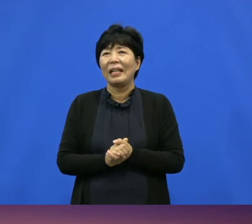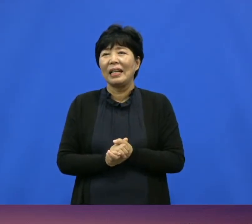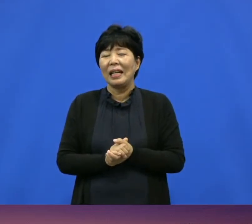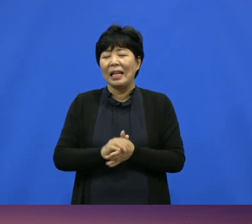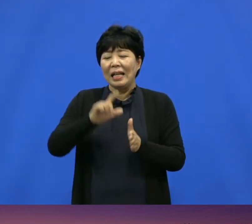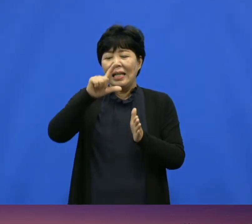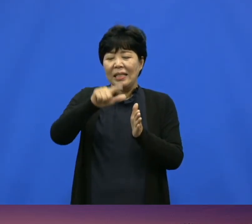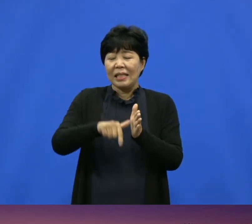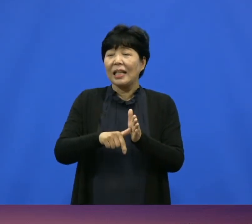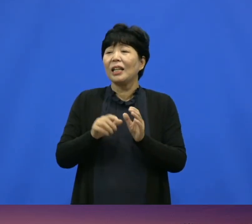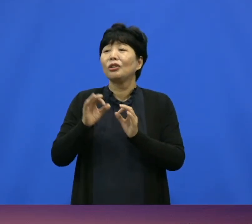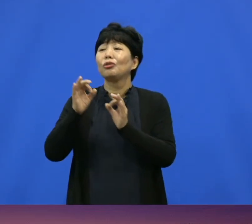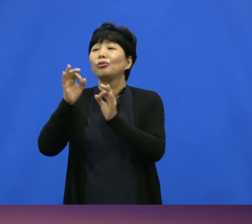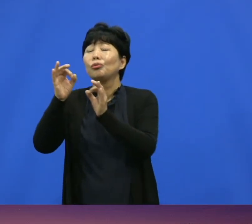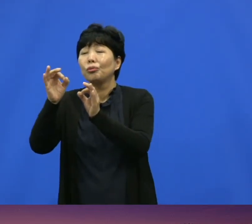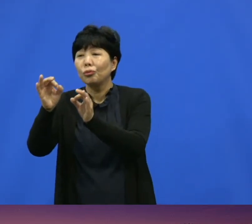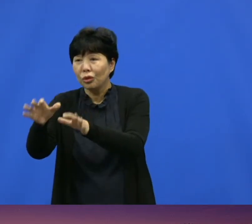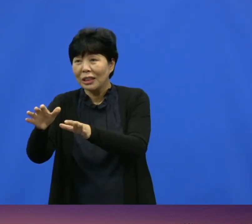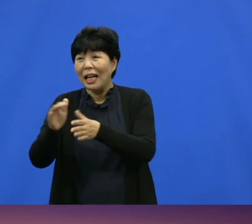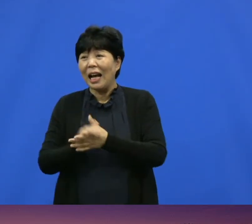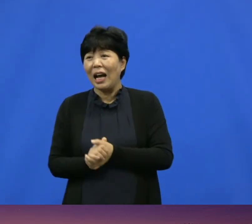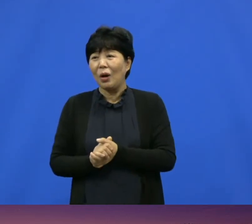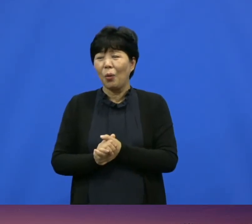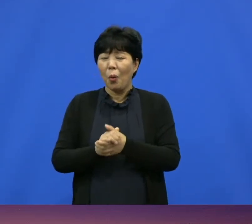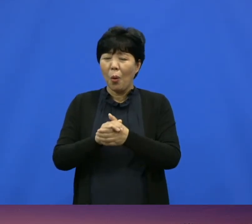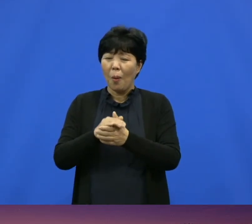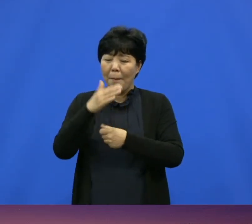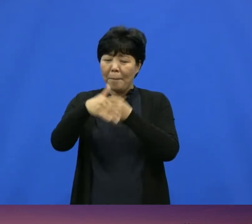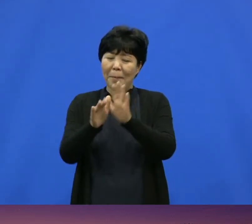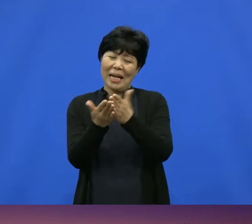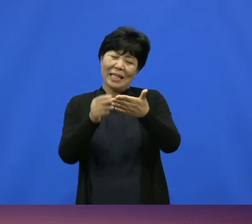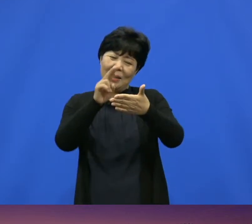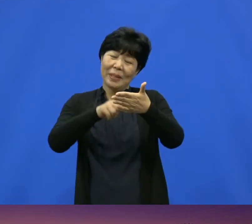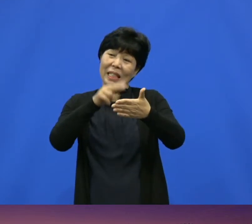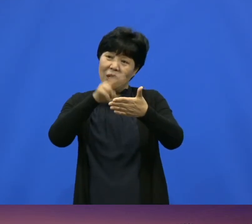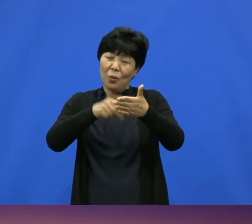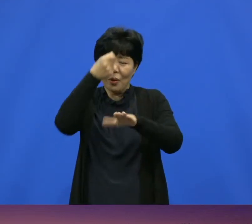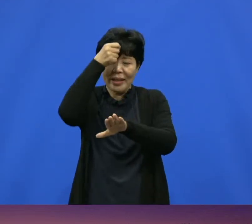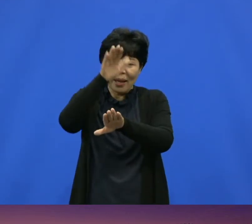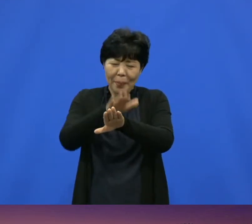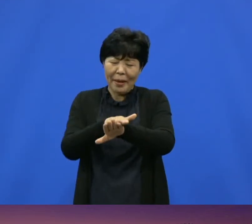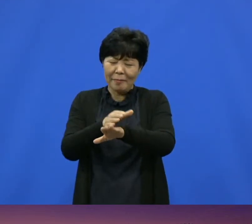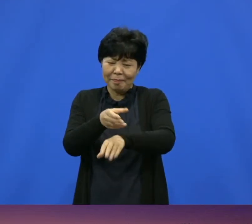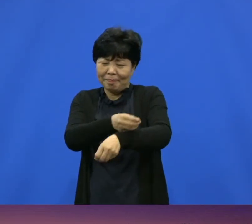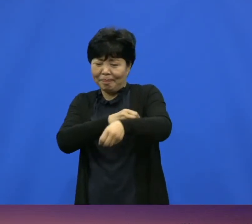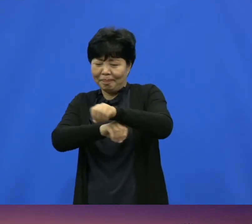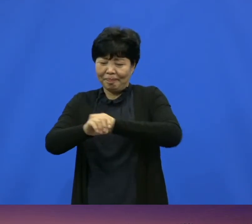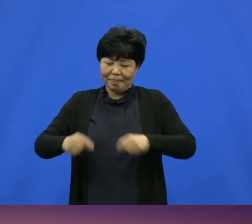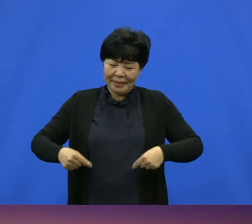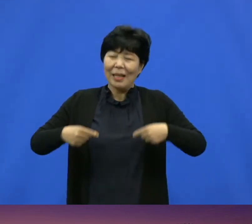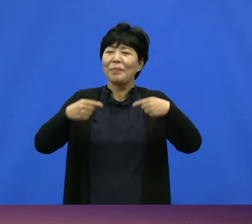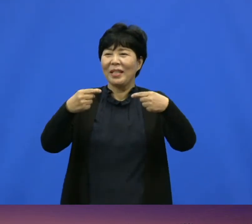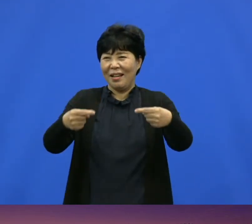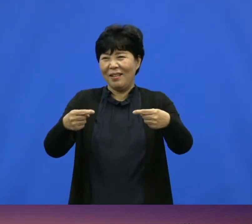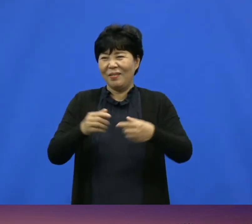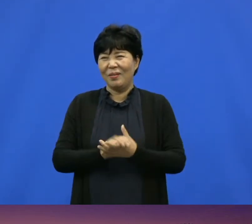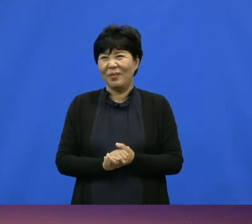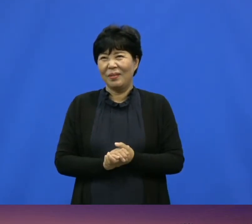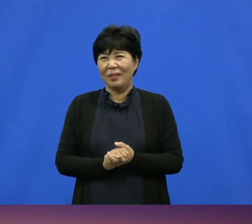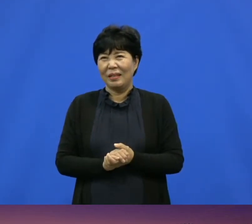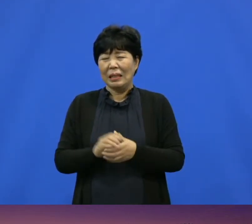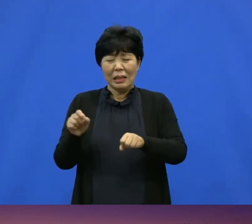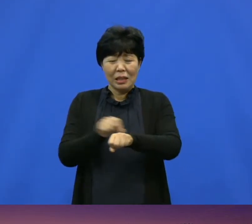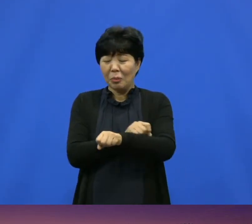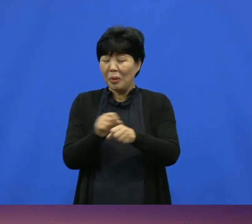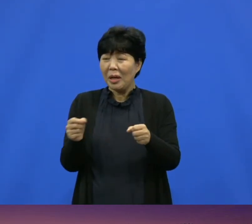내고 말씀을 읽고 묵상하고 기도하고 예배 자리에 적극적으로 참여하고 딴 비결이 없어요,